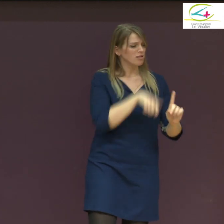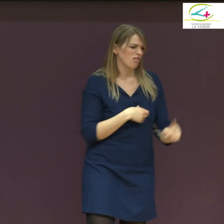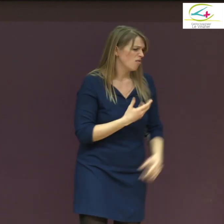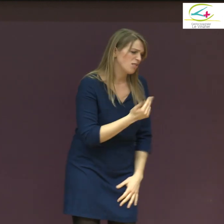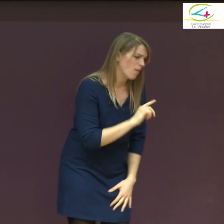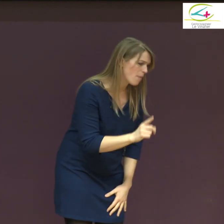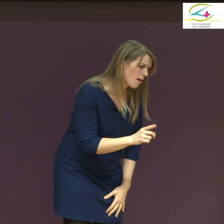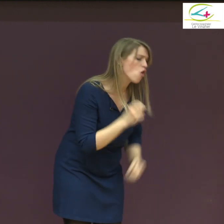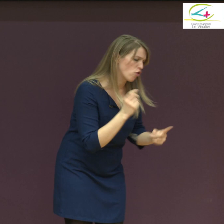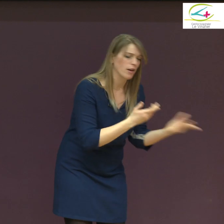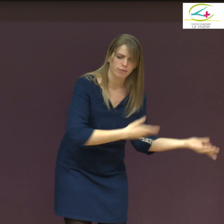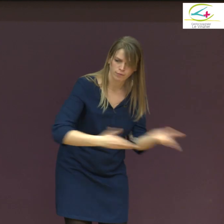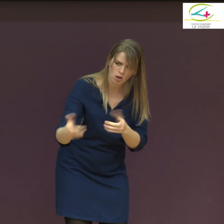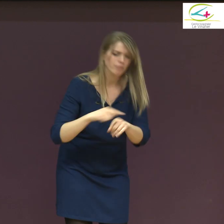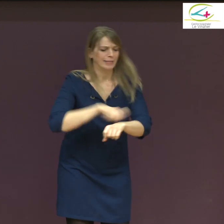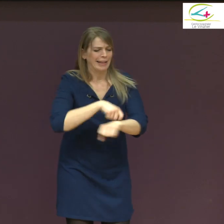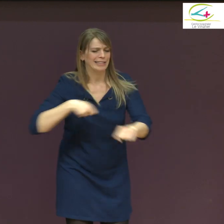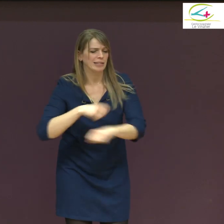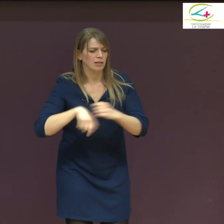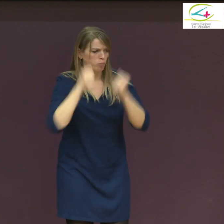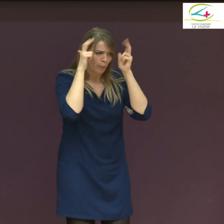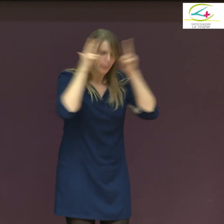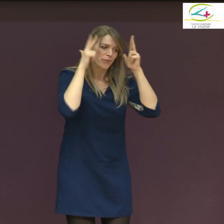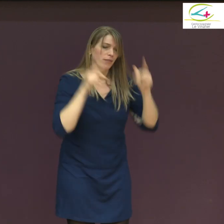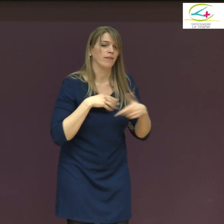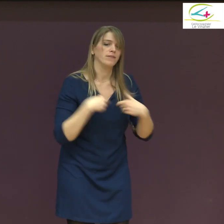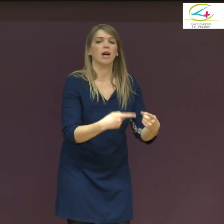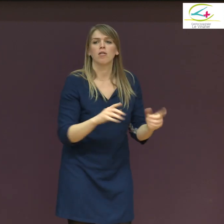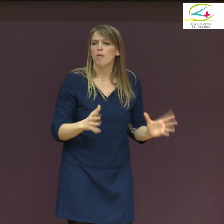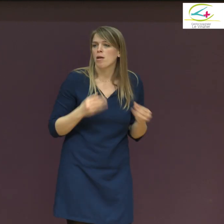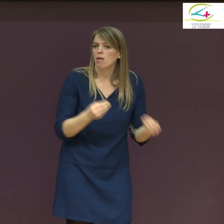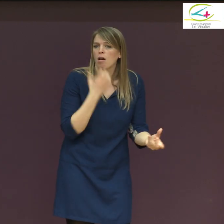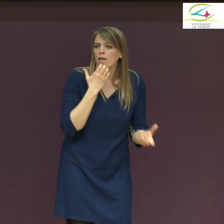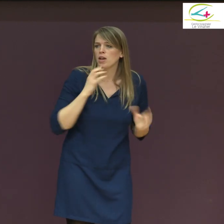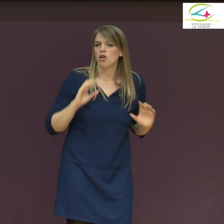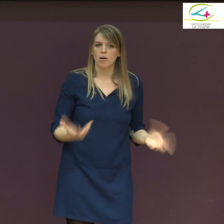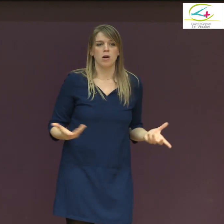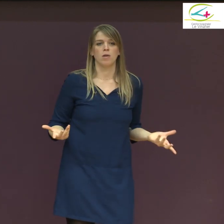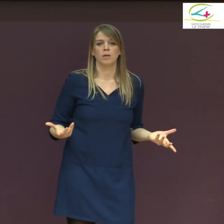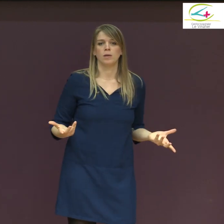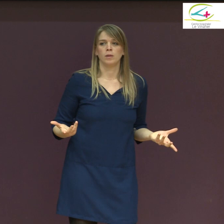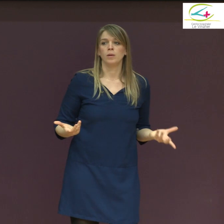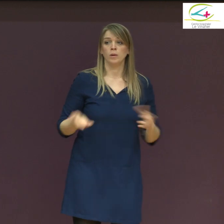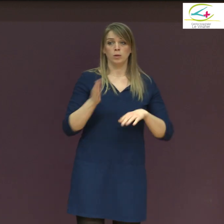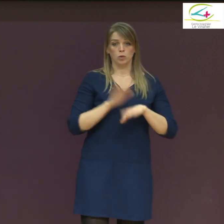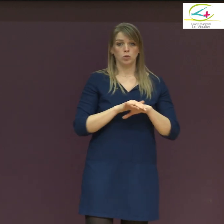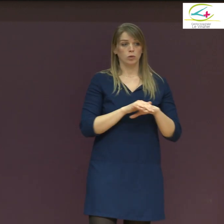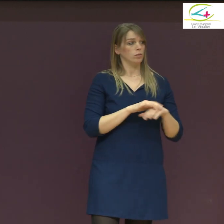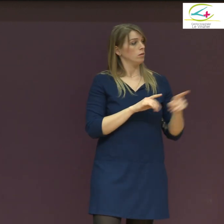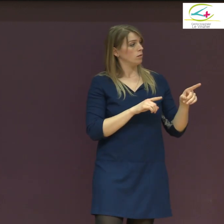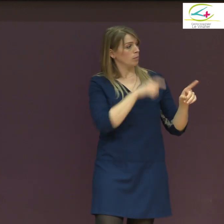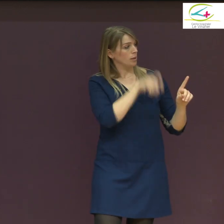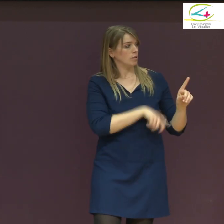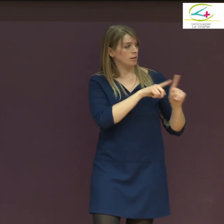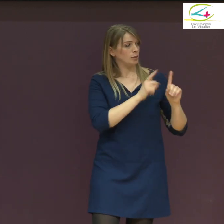des gens qui vous attachent et qui vous mettent de l'électricité dans la tête? Vous voyez? Or, l'électricité dans la tête, et puis là il y a un